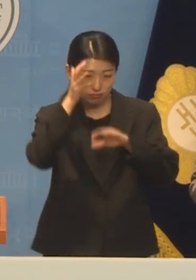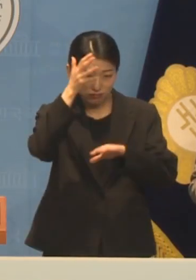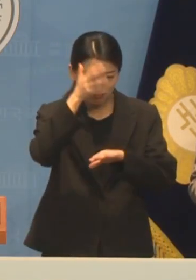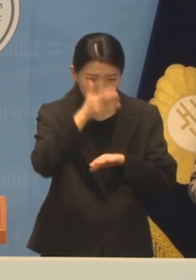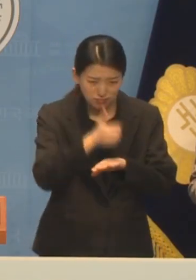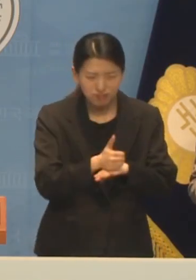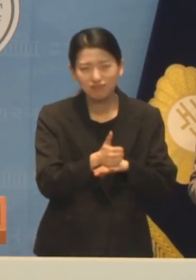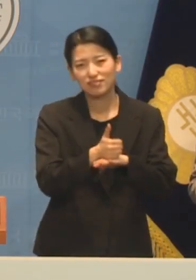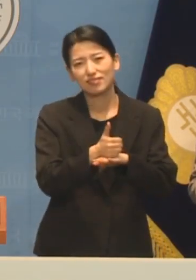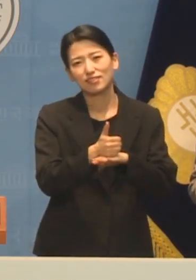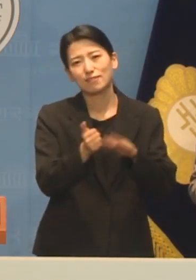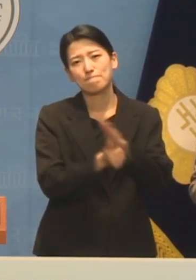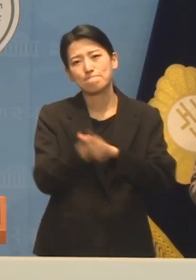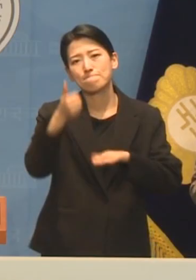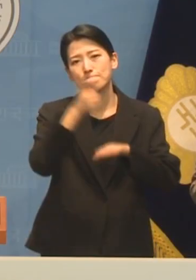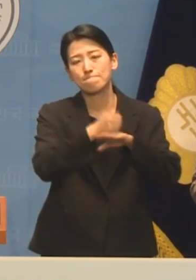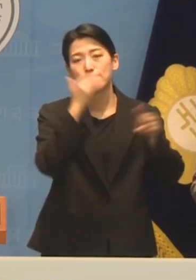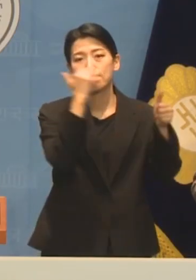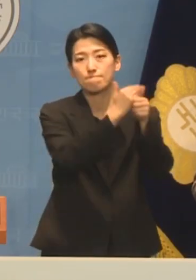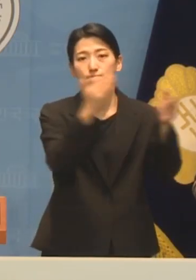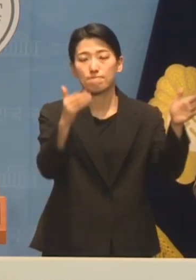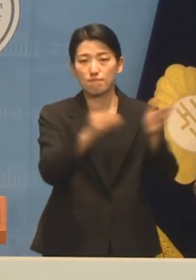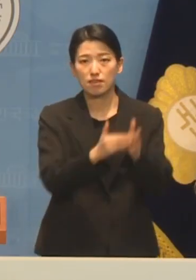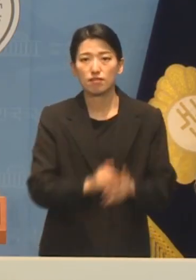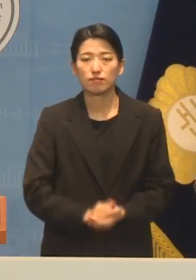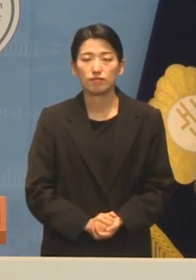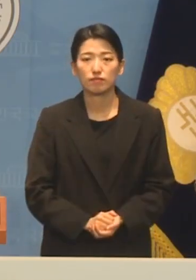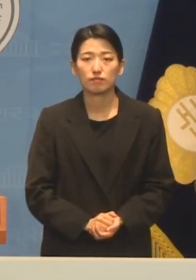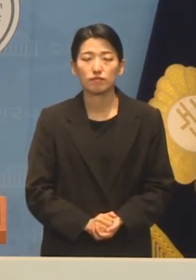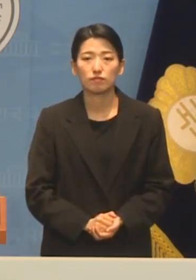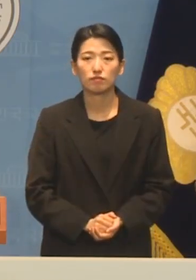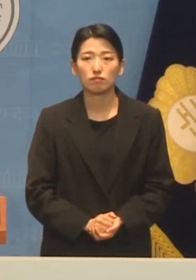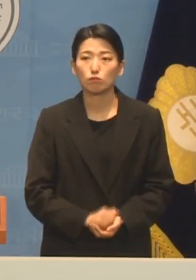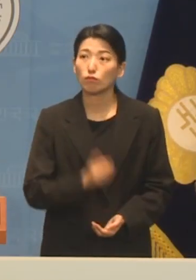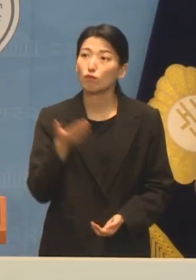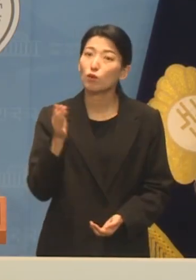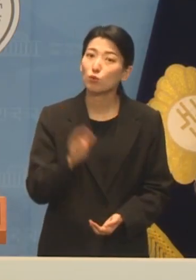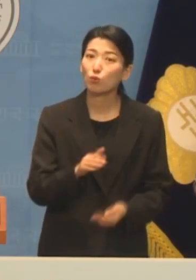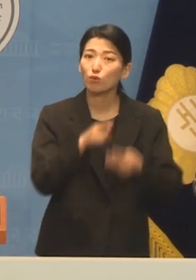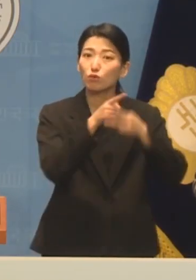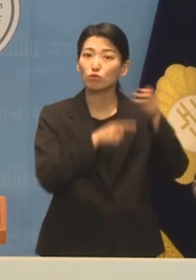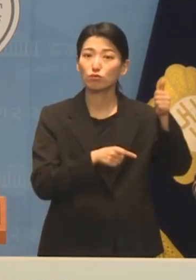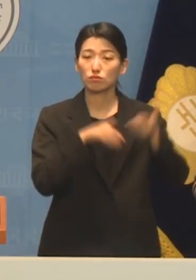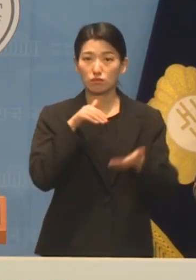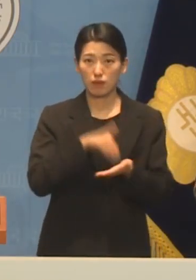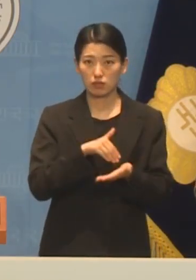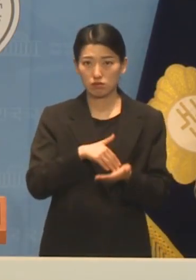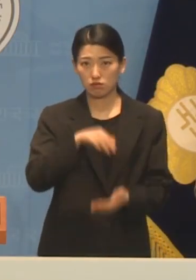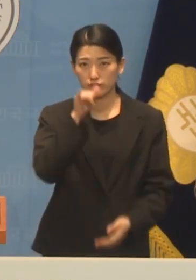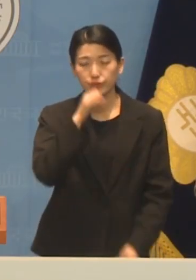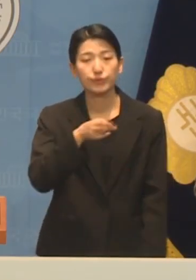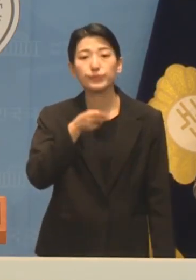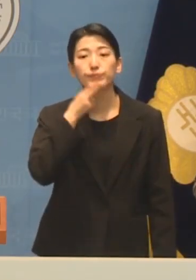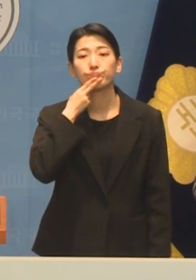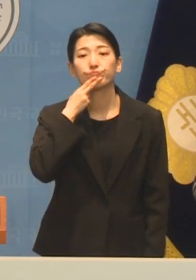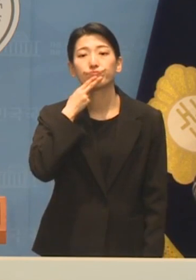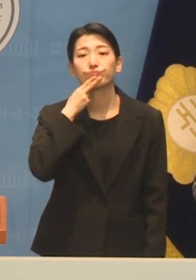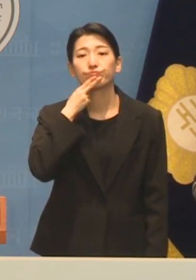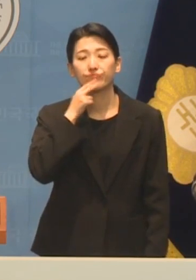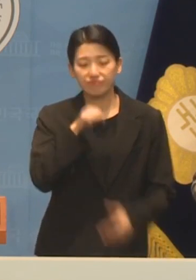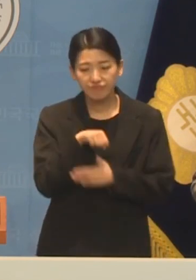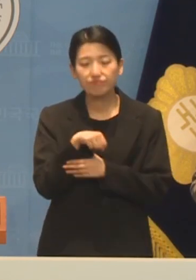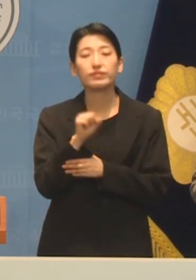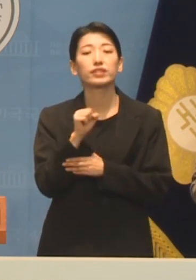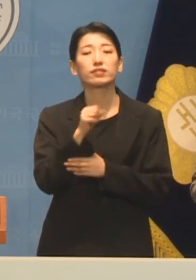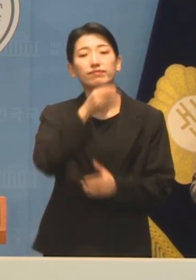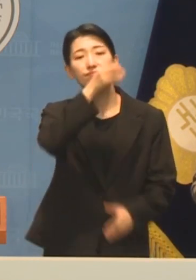헌재와 국민의 준엄한 심판에도 내란 세력들은 일말의 반성과 사죄도 하고 있지 않습니다. 내란 수기